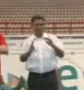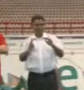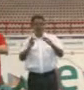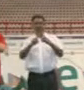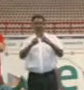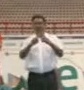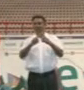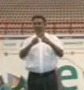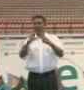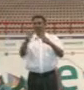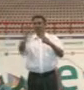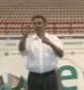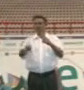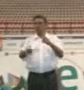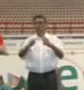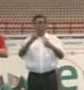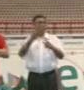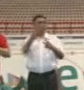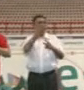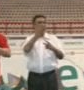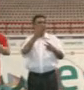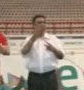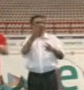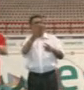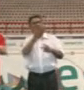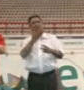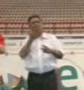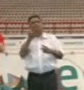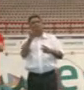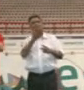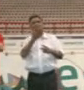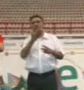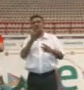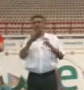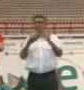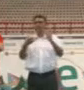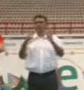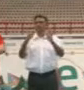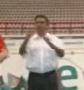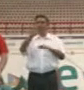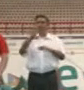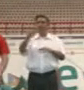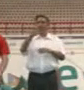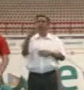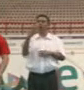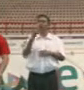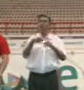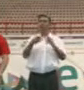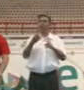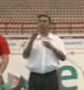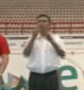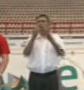Sul, elas são doces. Você não tem noção como as frutas europeias são bonitas, mas não tem